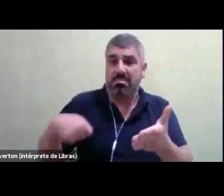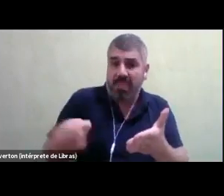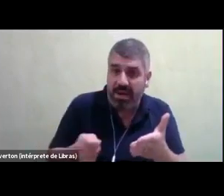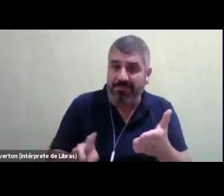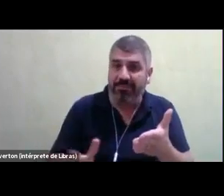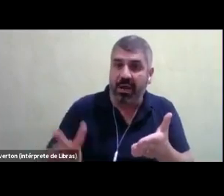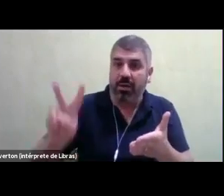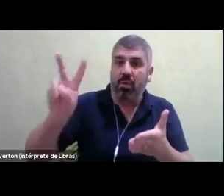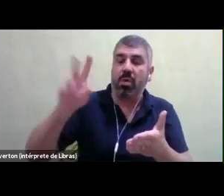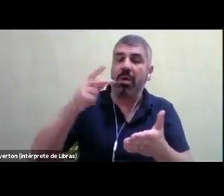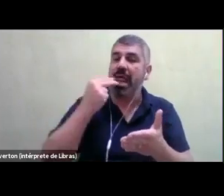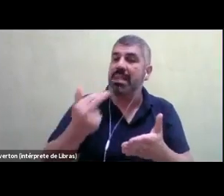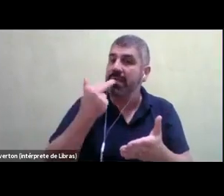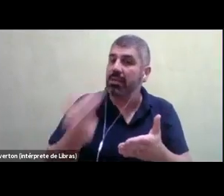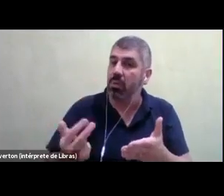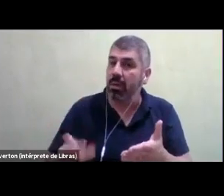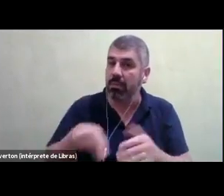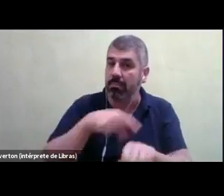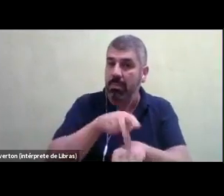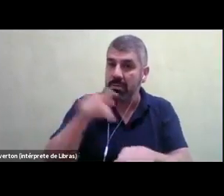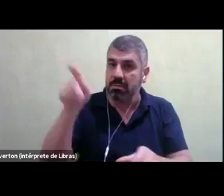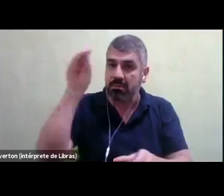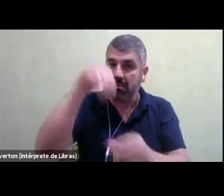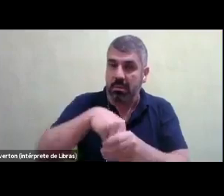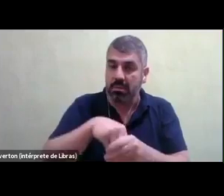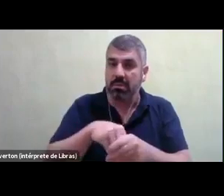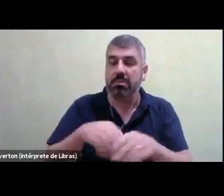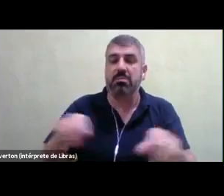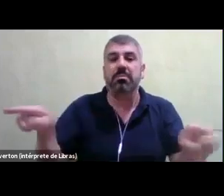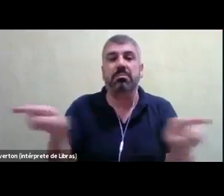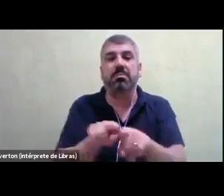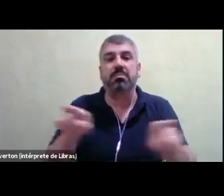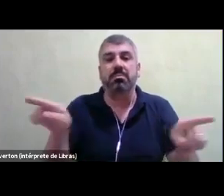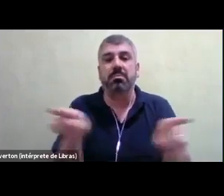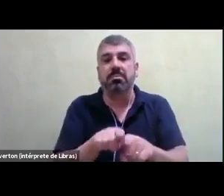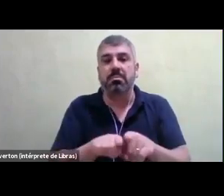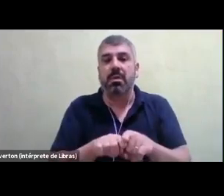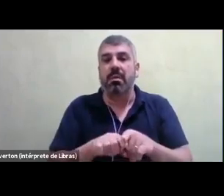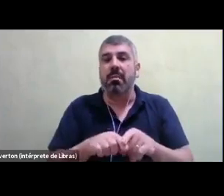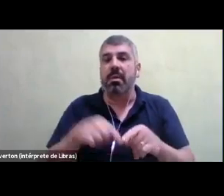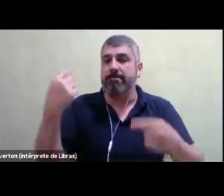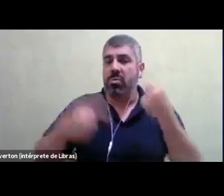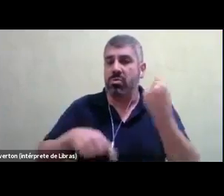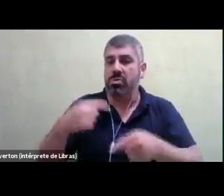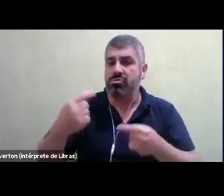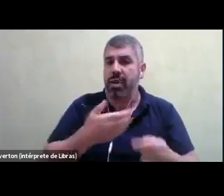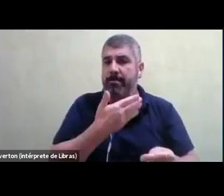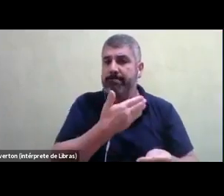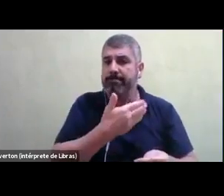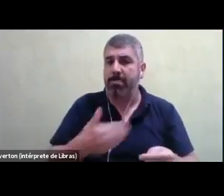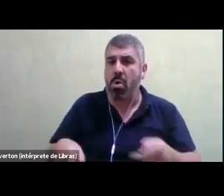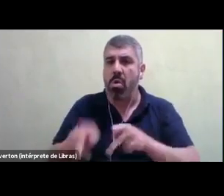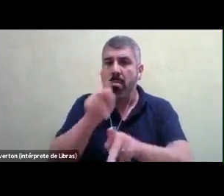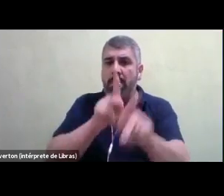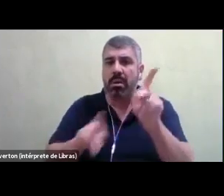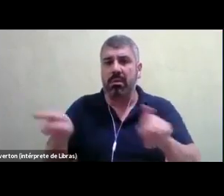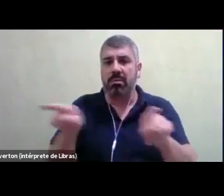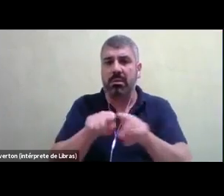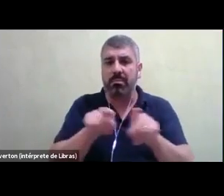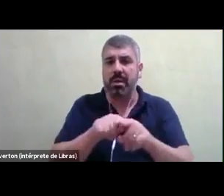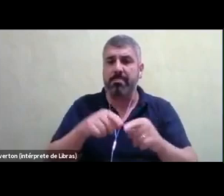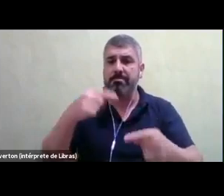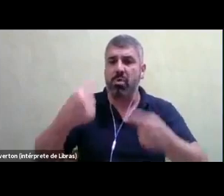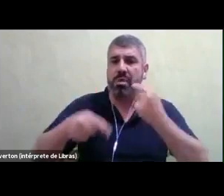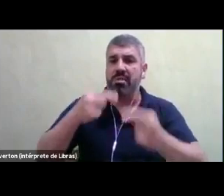que produza políticas públicas e políticas linguísticas que não promovam a invisibilidade